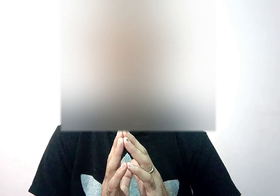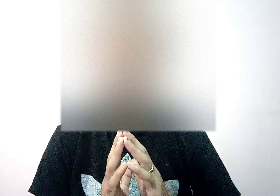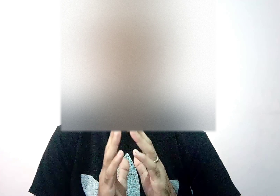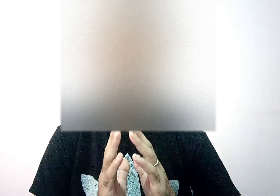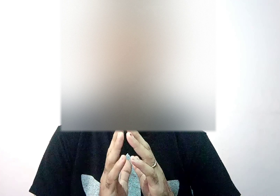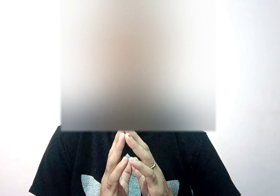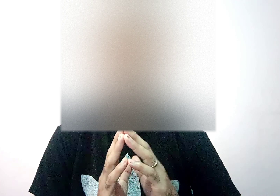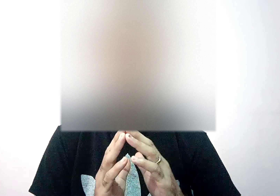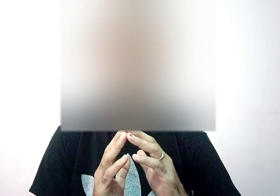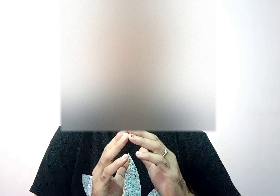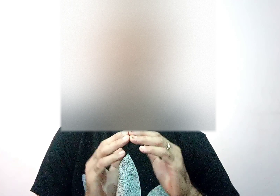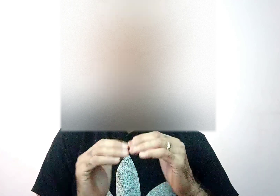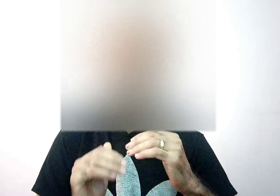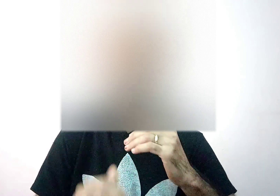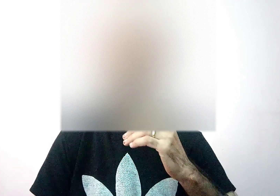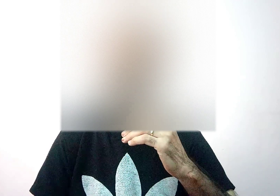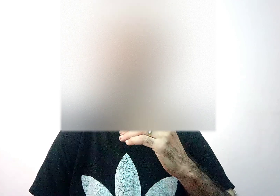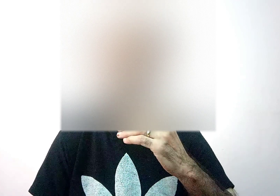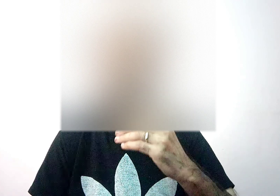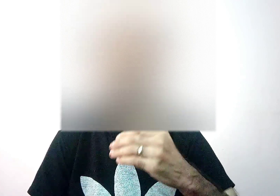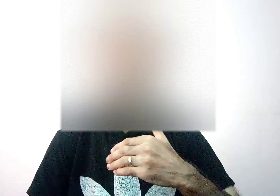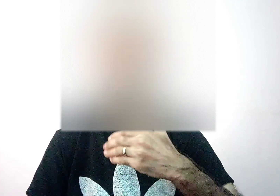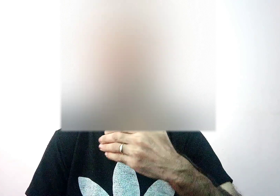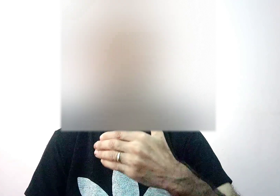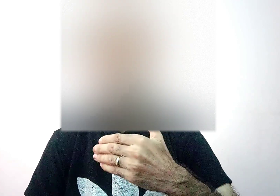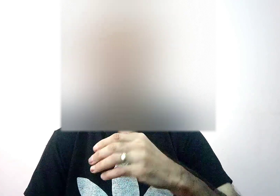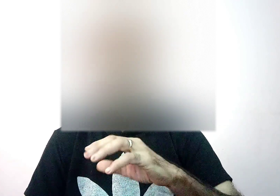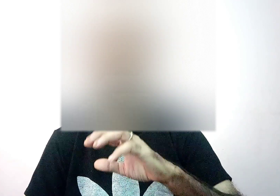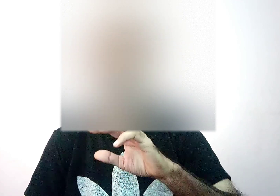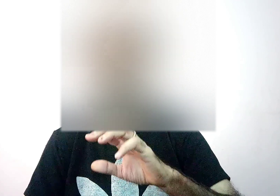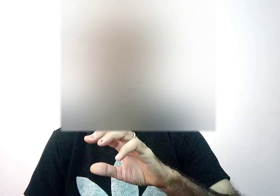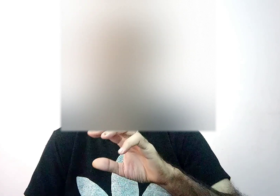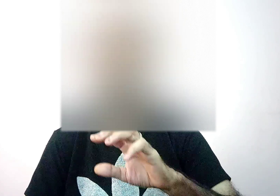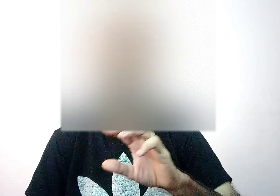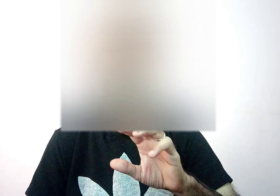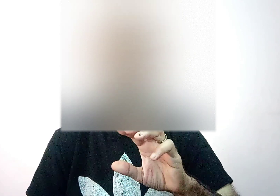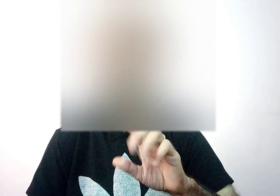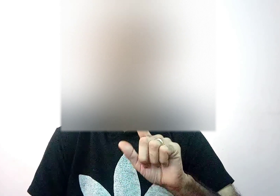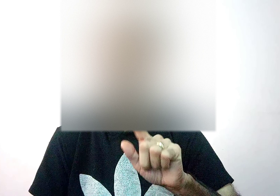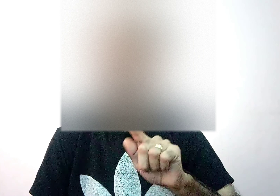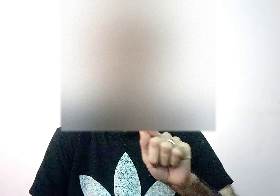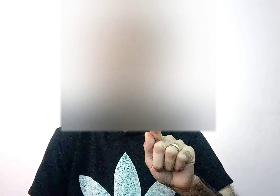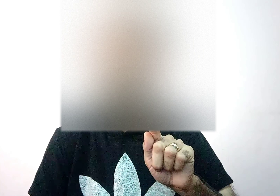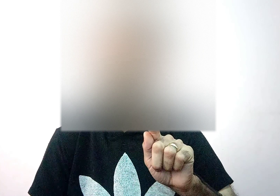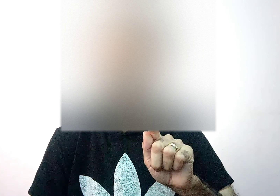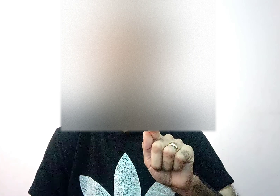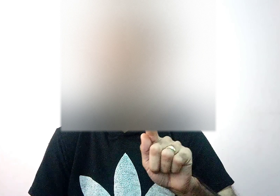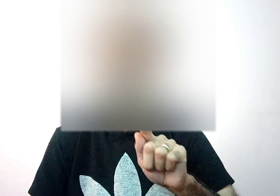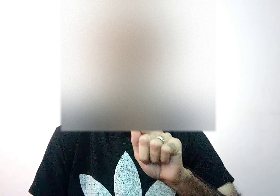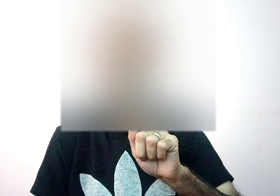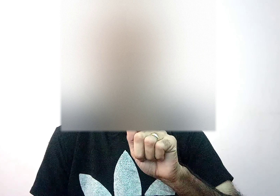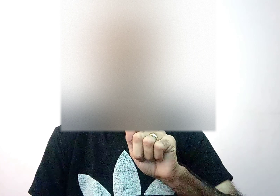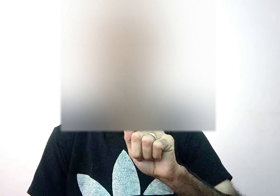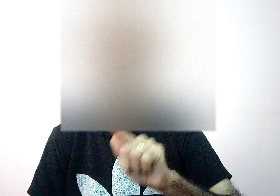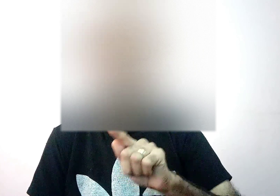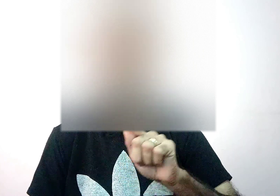يعني بعد كده ان الحرب هتبقى شغالة في الاقليم لمدة طويلة جدا، يا ترى الحكومة الاثيوبية هتعرف